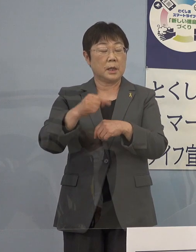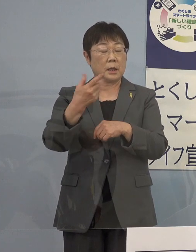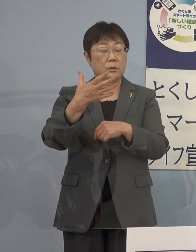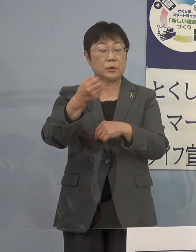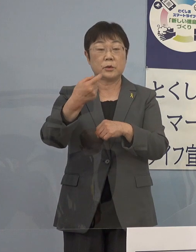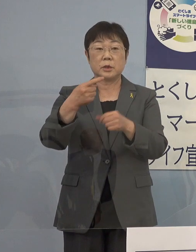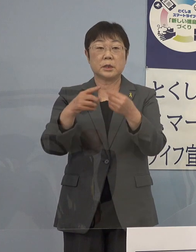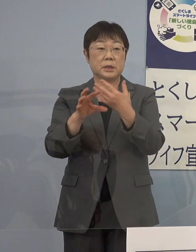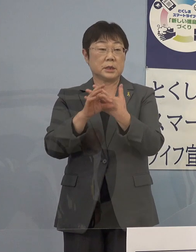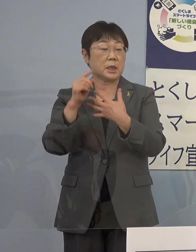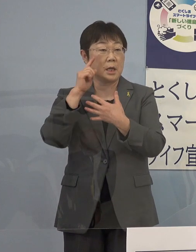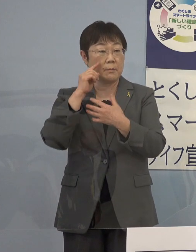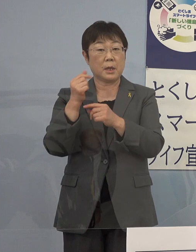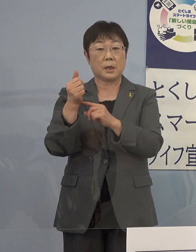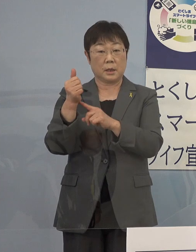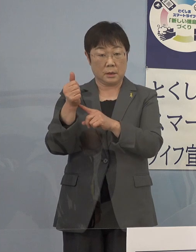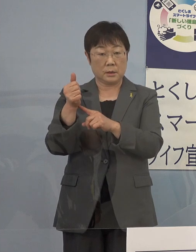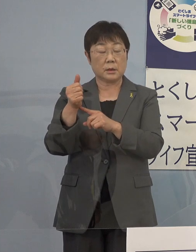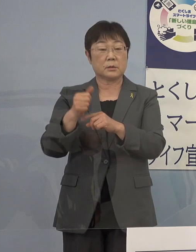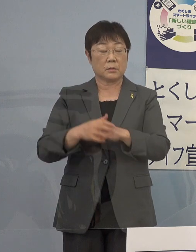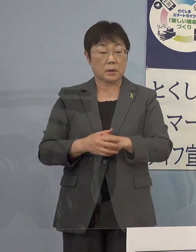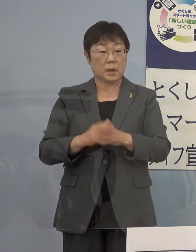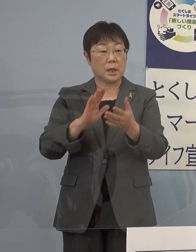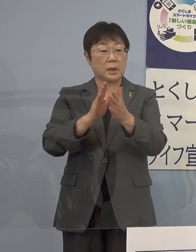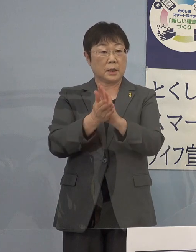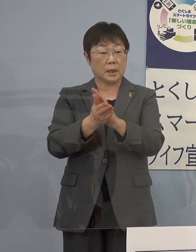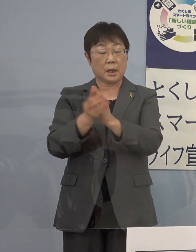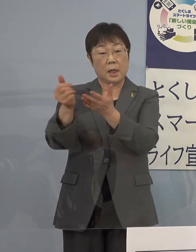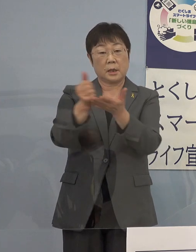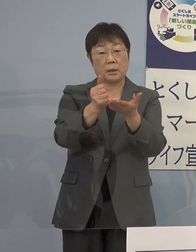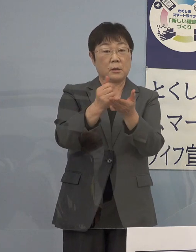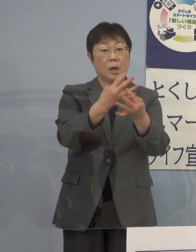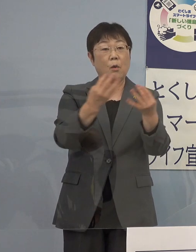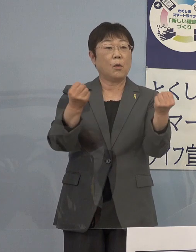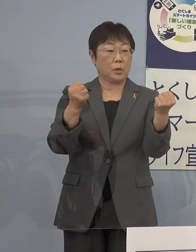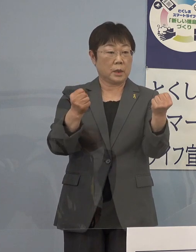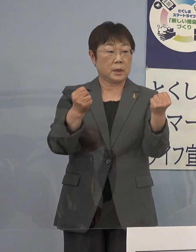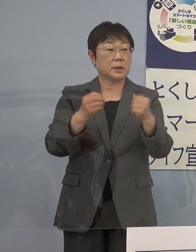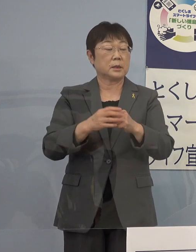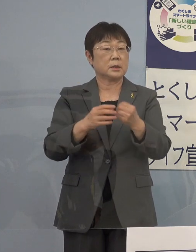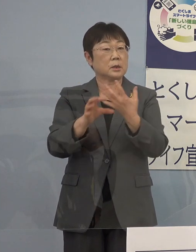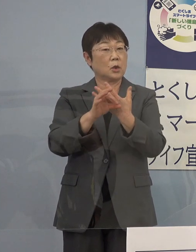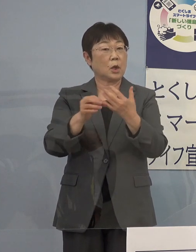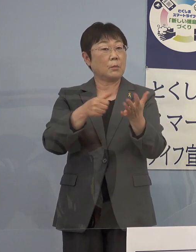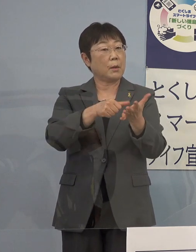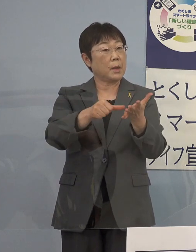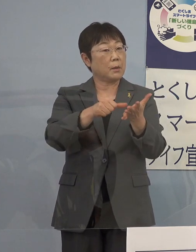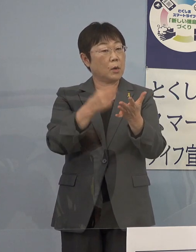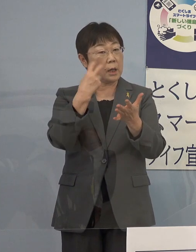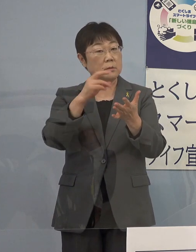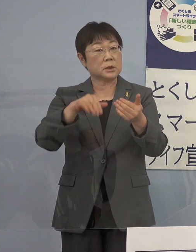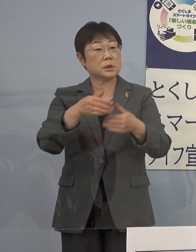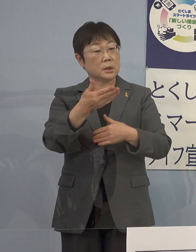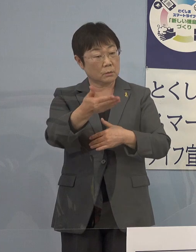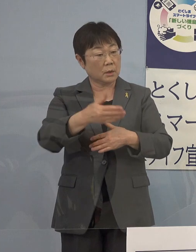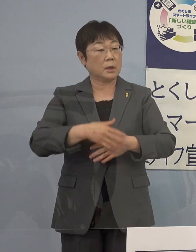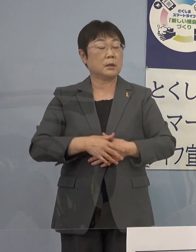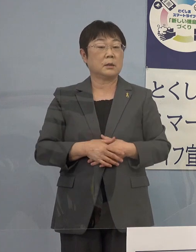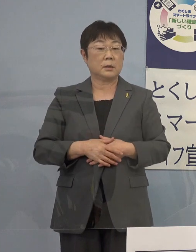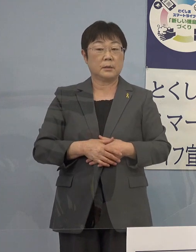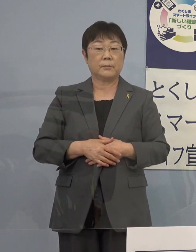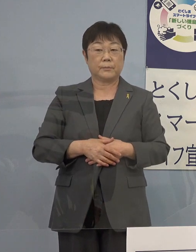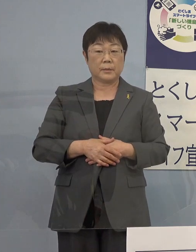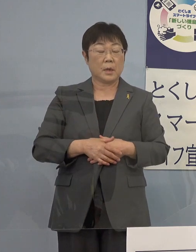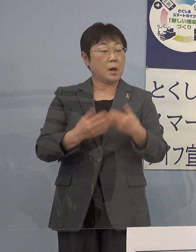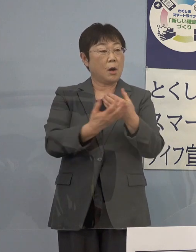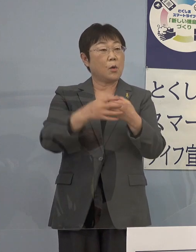の方が行かれた飲食店で、はい、県外客が多かったっていうのは、何かこう名簿を取られてたとか、そういうことでよかったんでしょうか。 これは